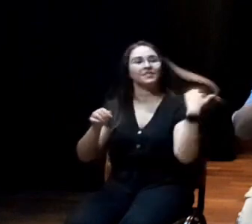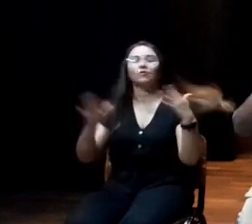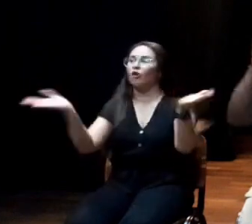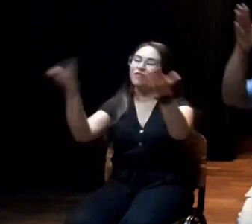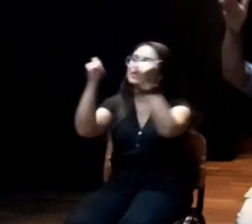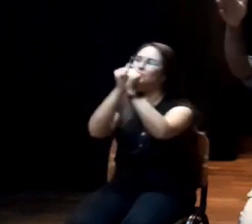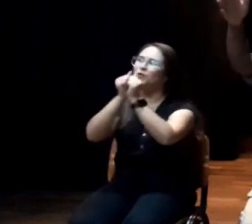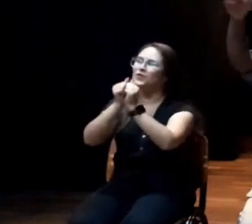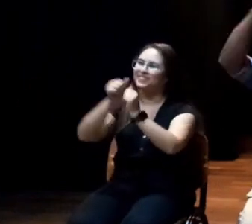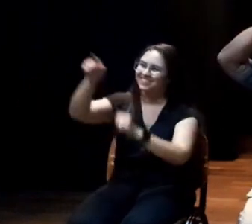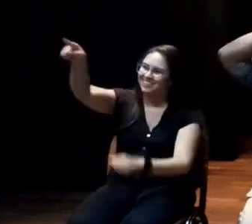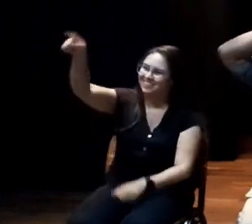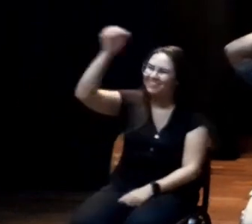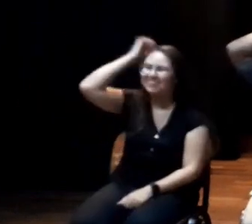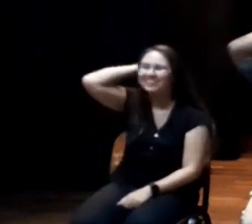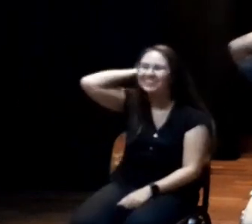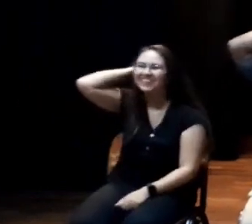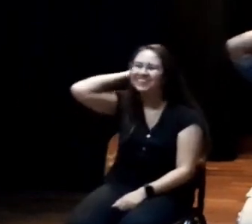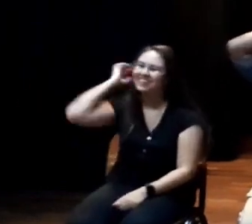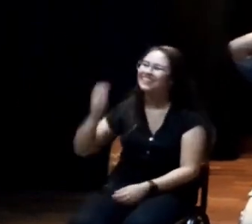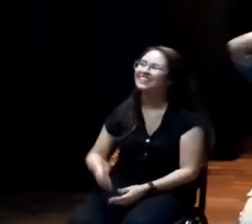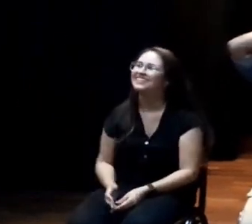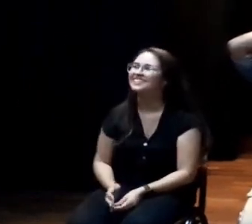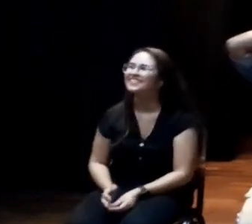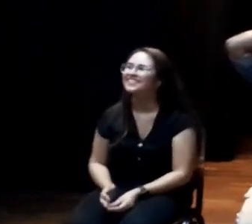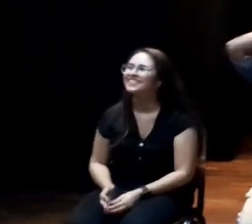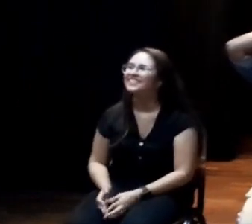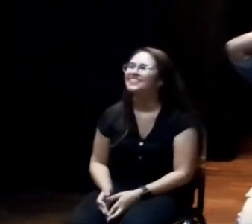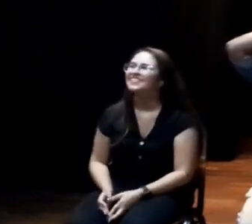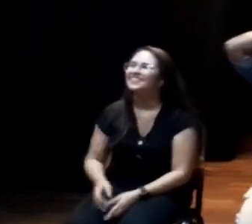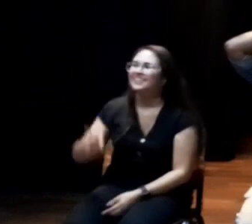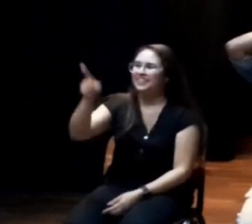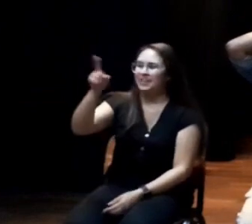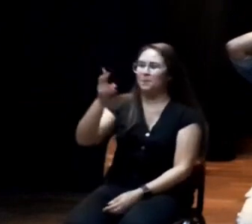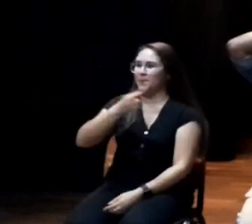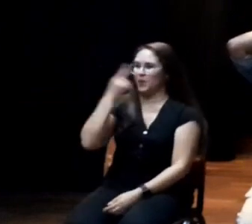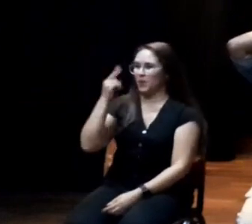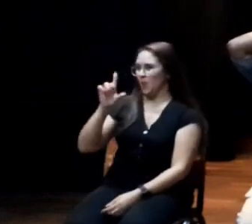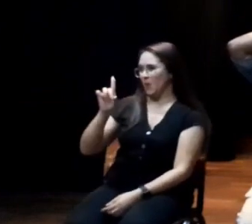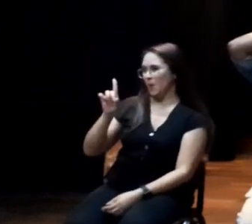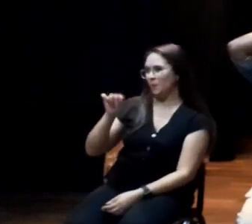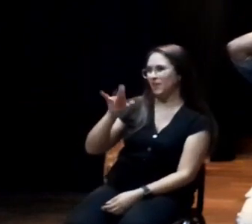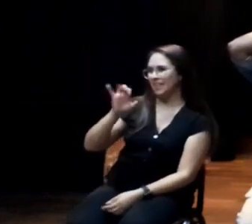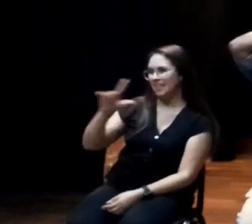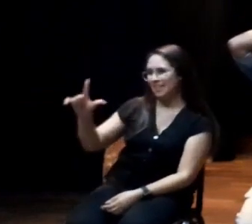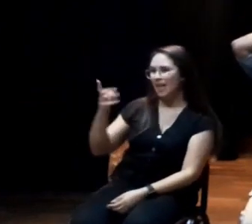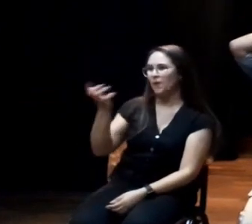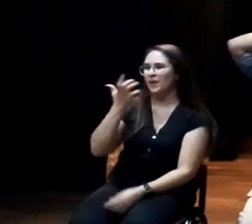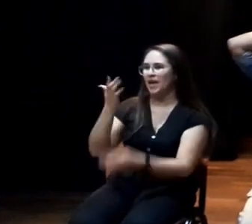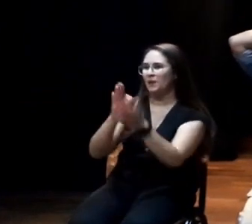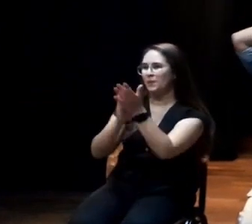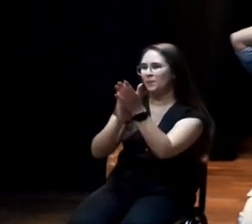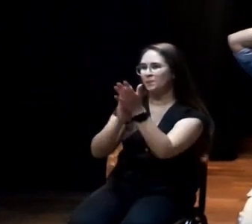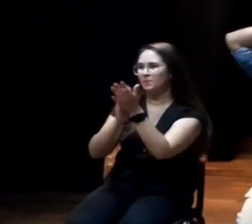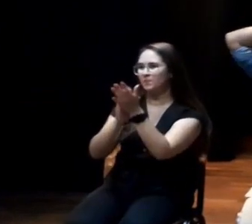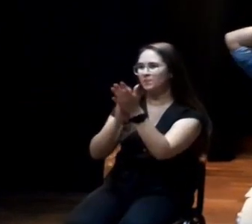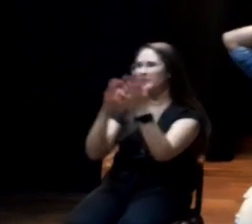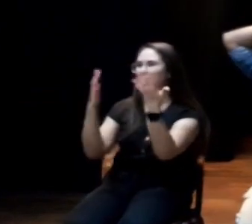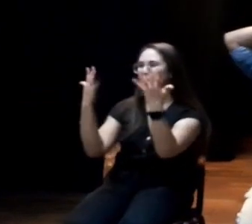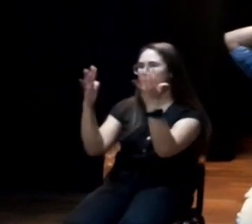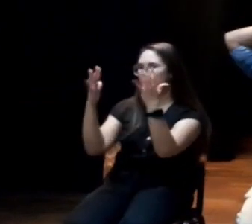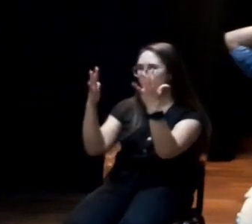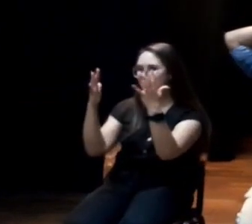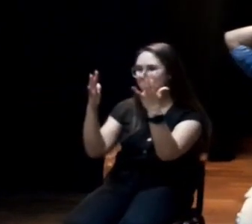Vai, Jadson. Valendo! Meu nome é Daniel, gostaria de parabenizar, né? Tanto assim, a